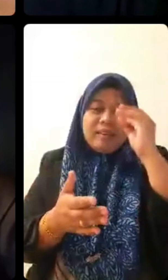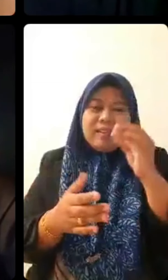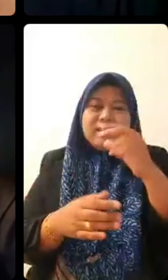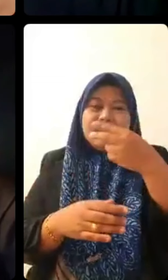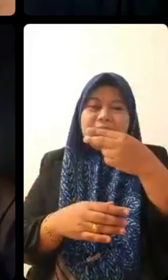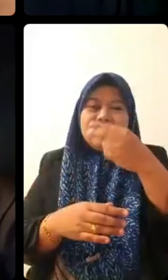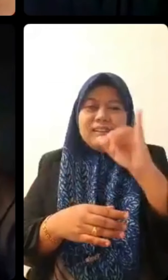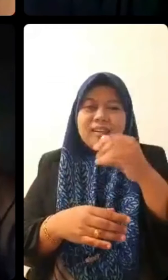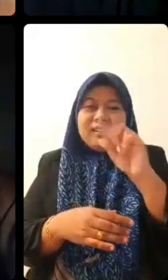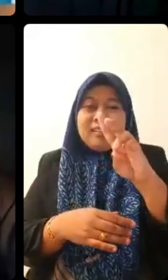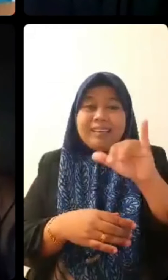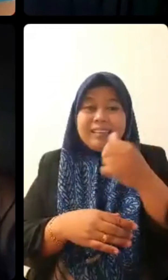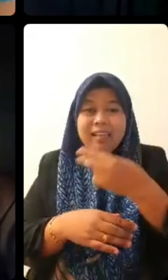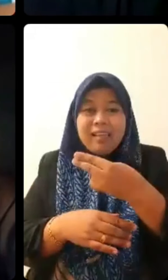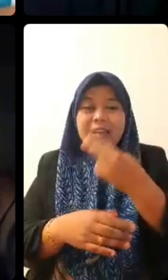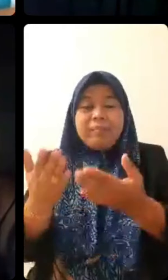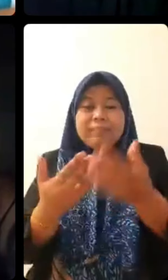urusan mereka.